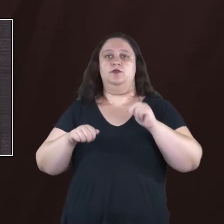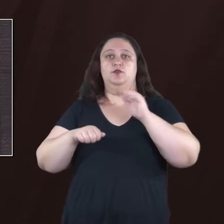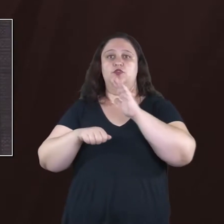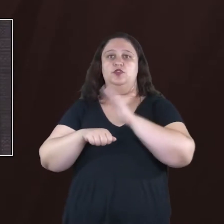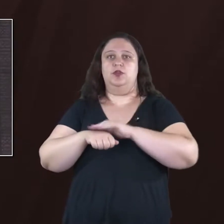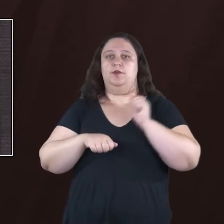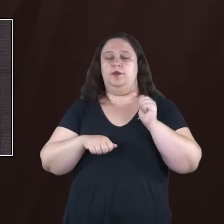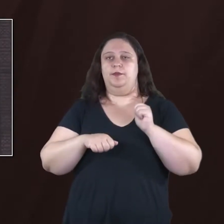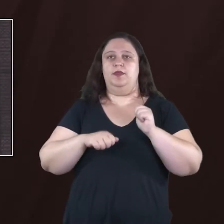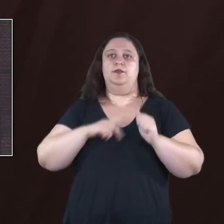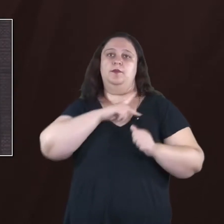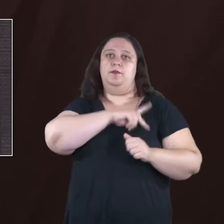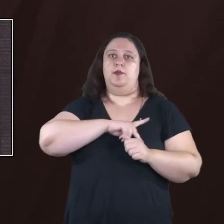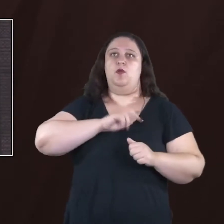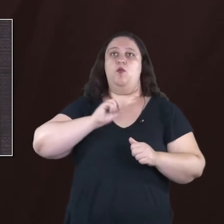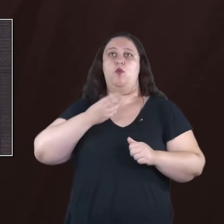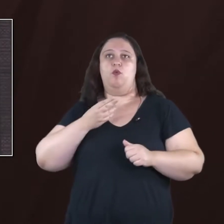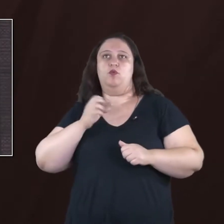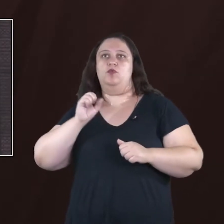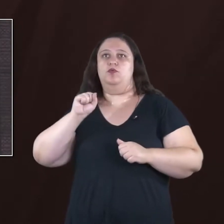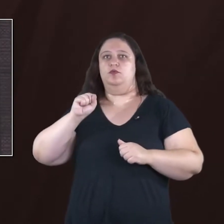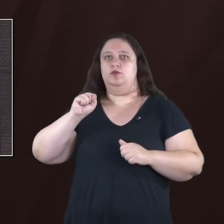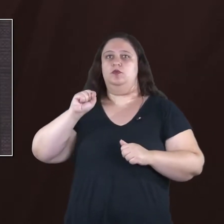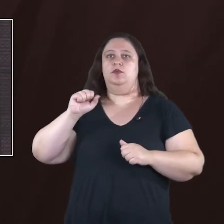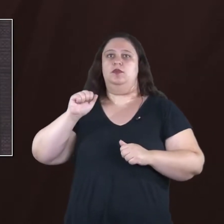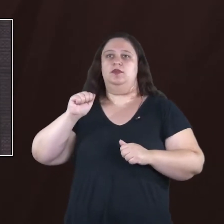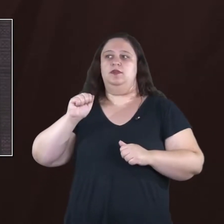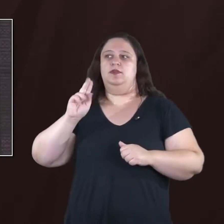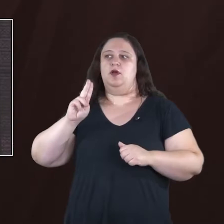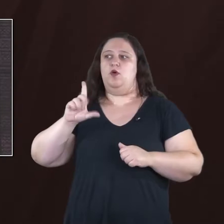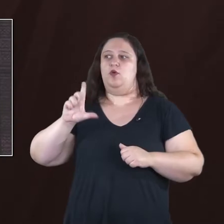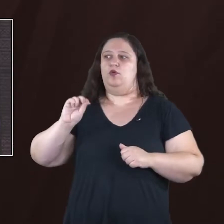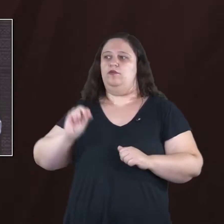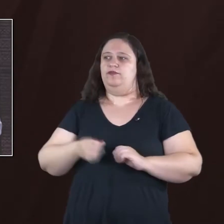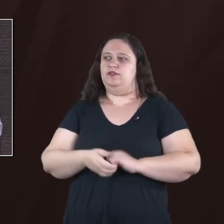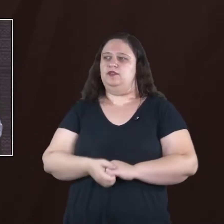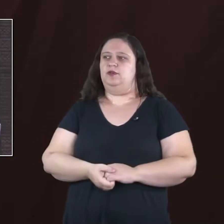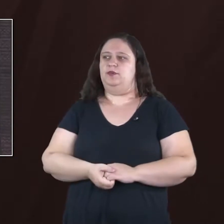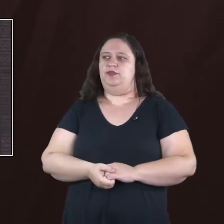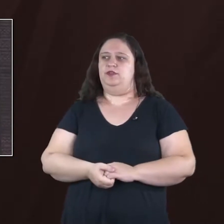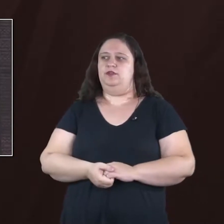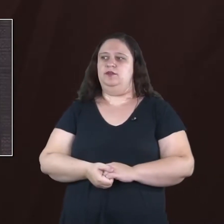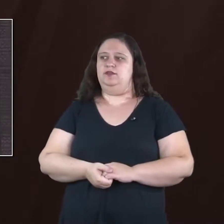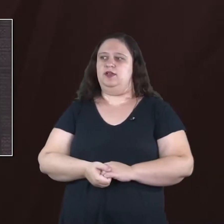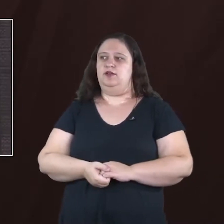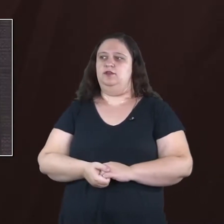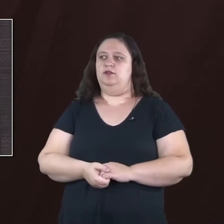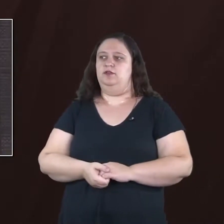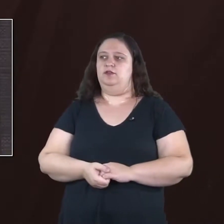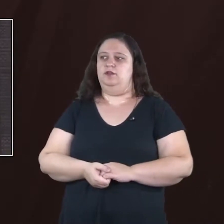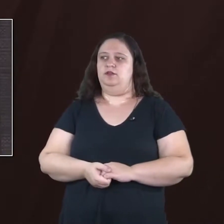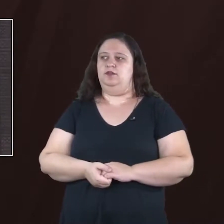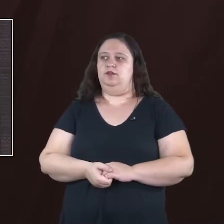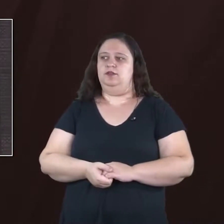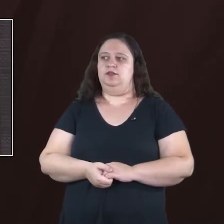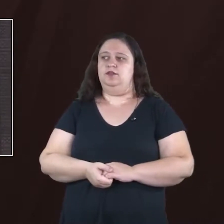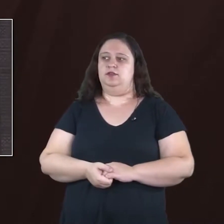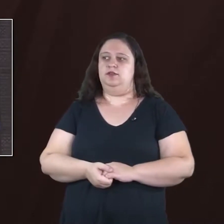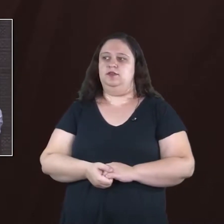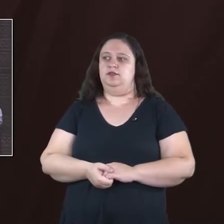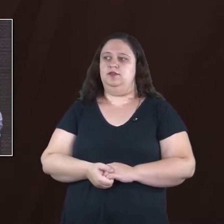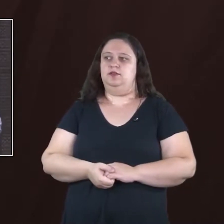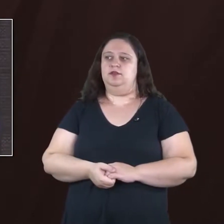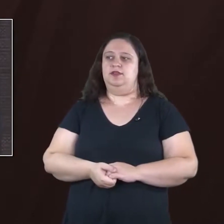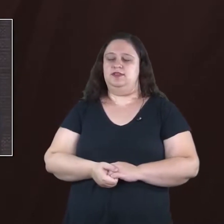Saulo. Naquele tempo ele chamava-se Saulo. Capítulo 9, versículo 1.